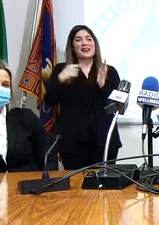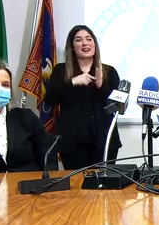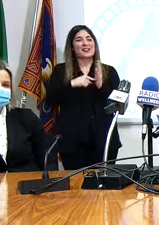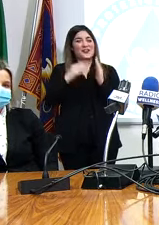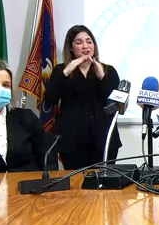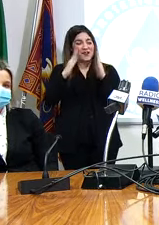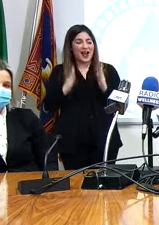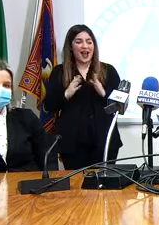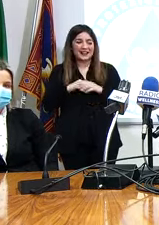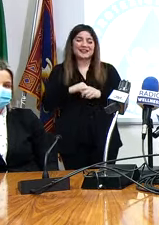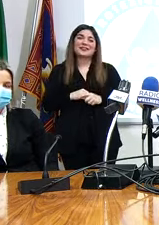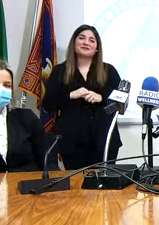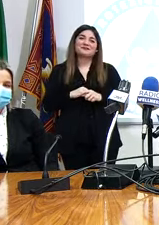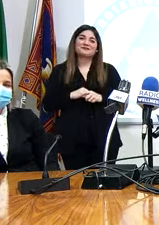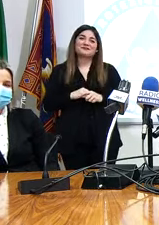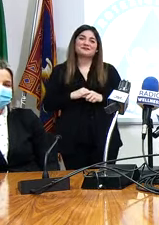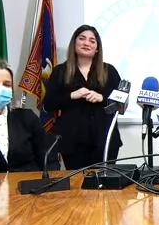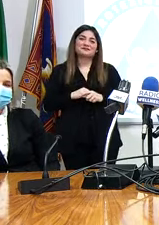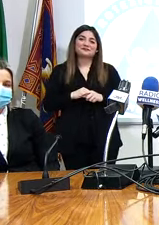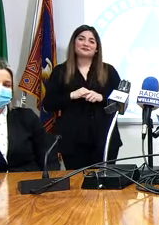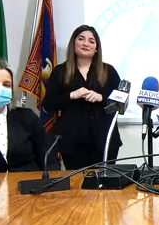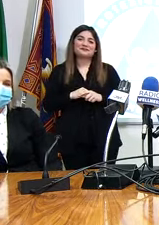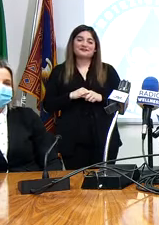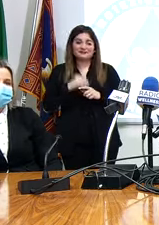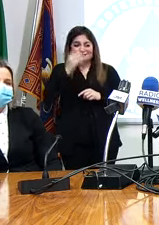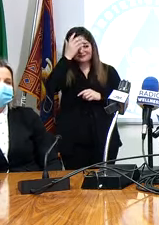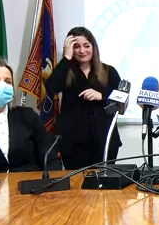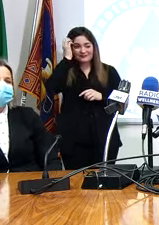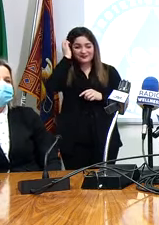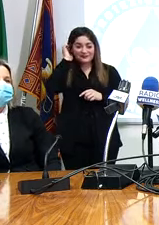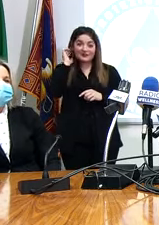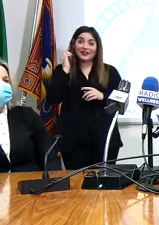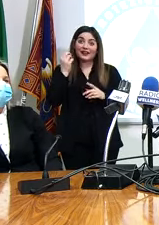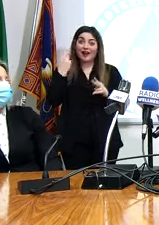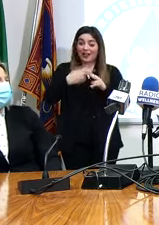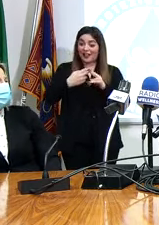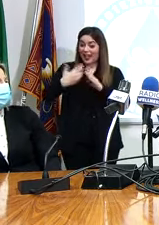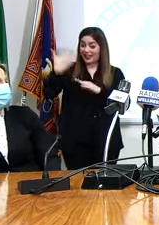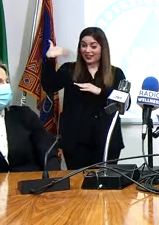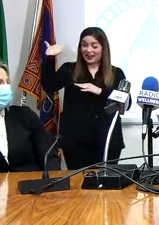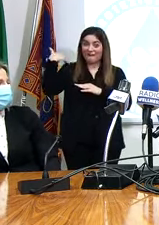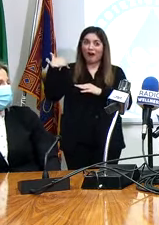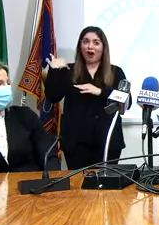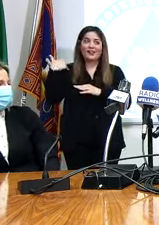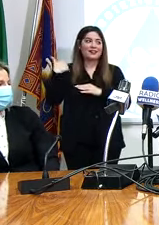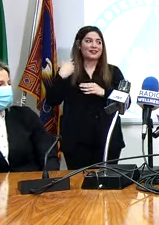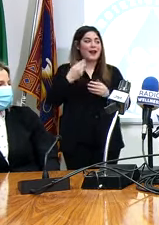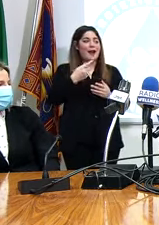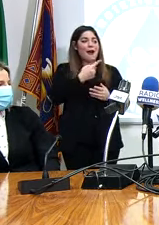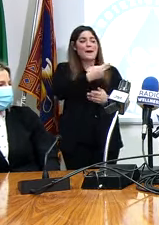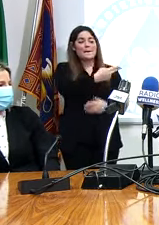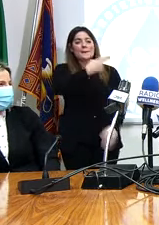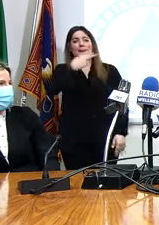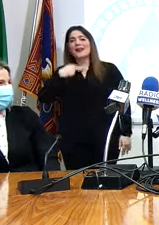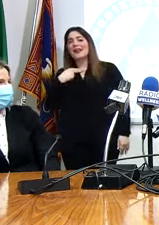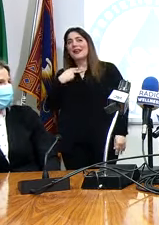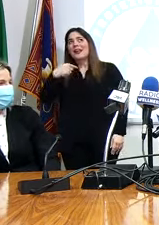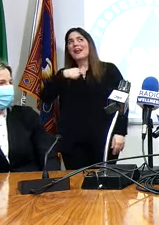accelerato la dipartita romana. Siccome l'altra volta mi si è attribuito una lezione accademica, ecco, vorrei essere invece